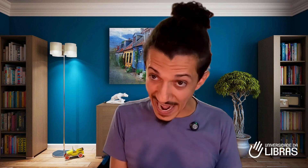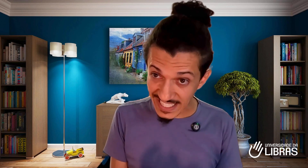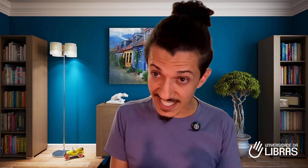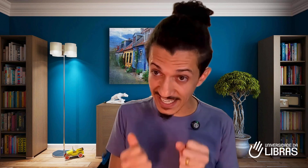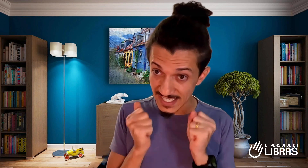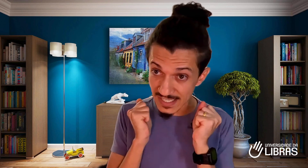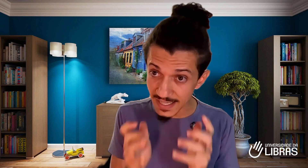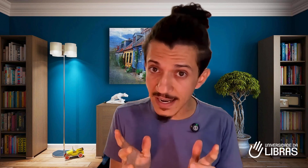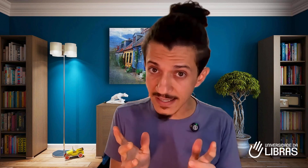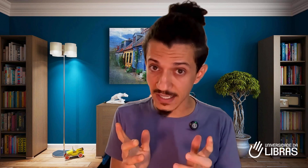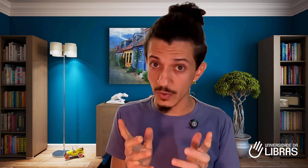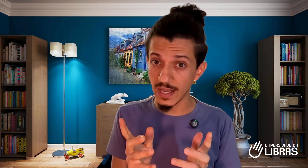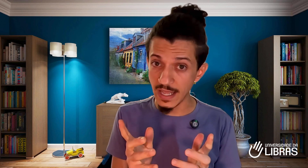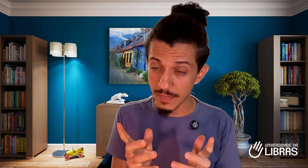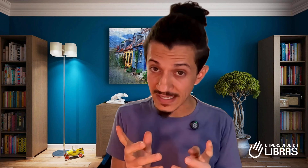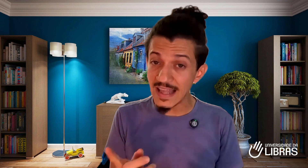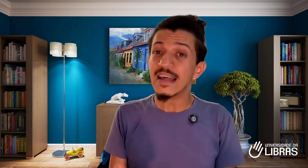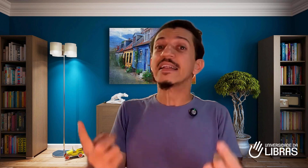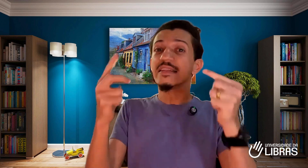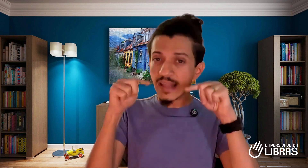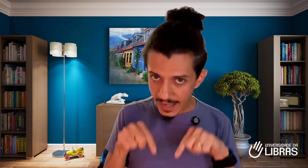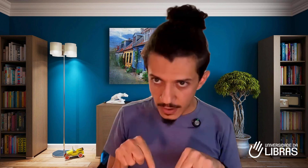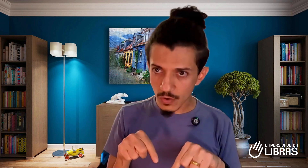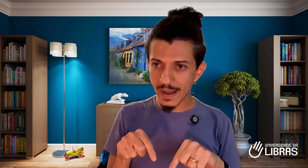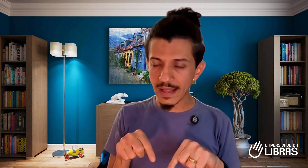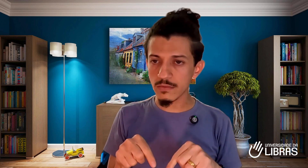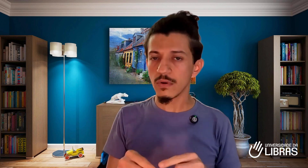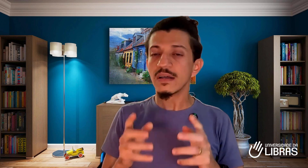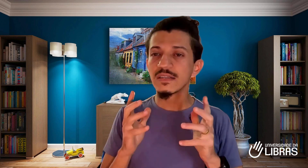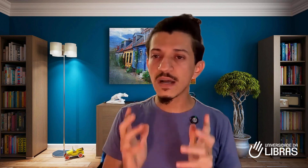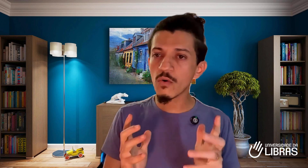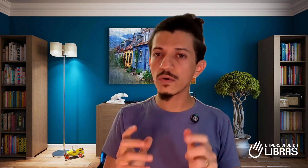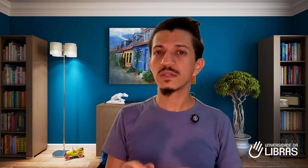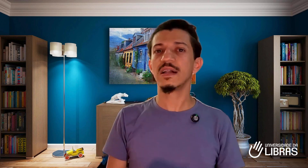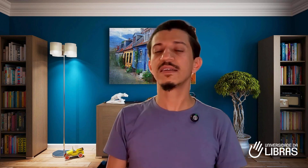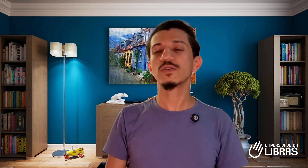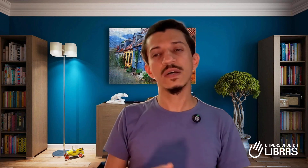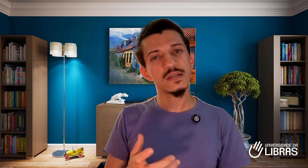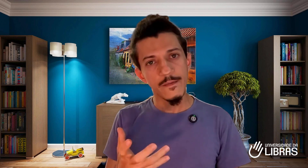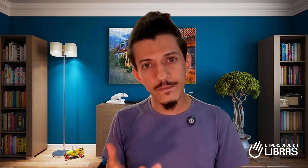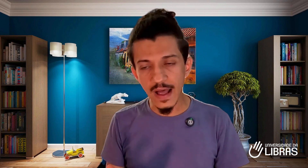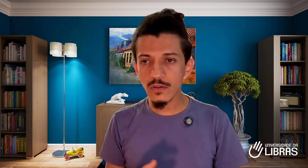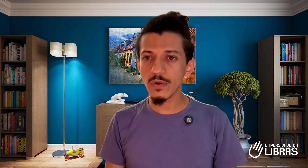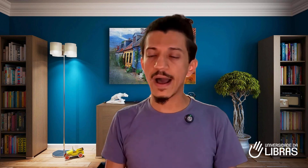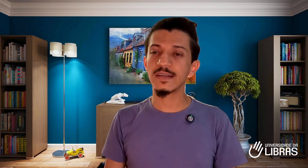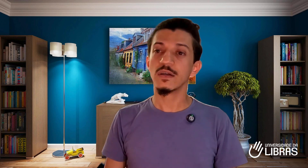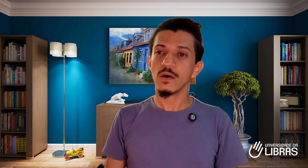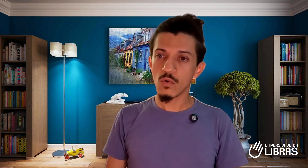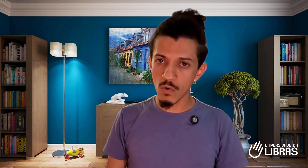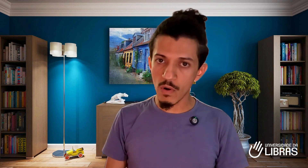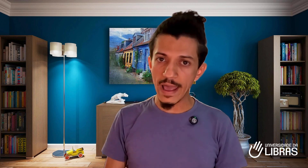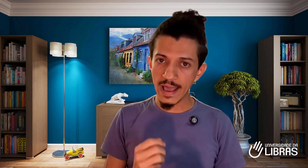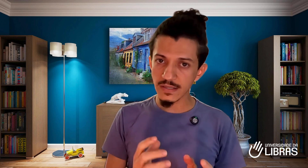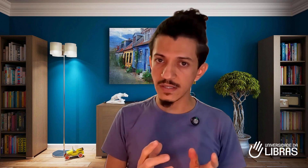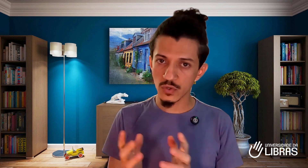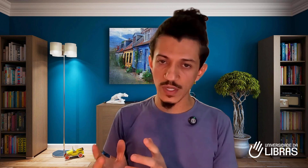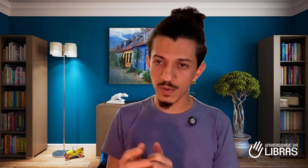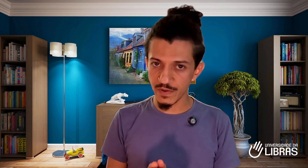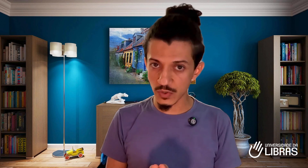práticas de sinalização em Libras, dentro do método, estão com sinalizações naturais com esses dois professores. Mas,